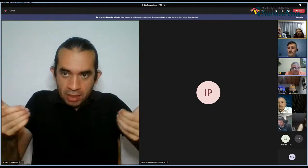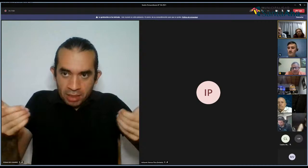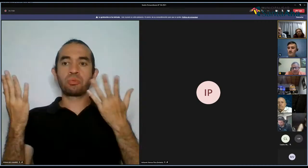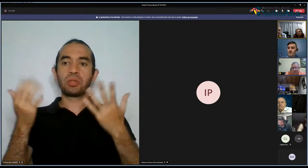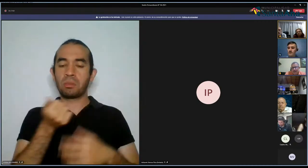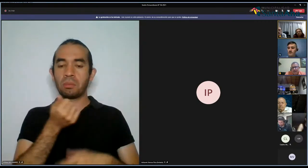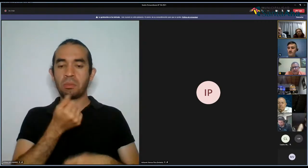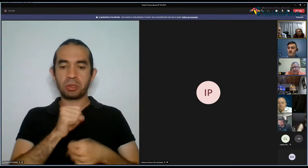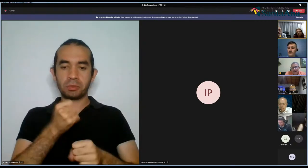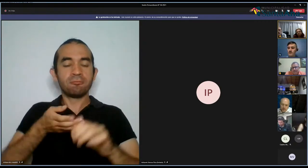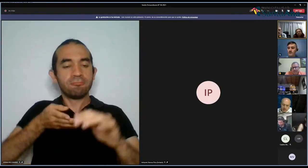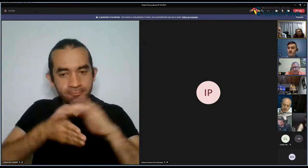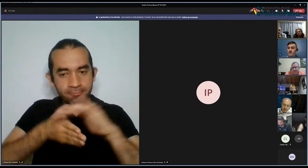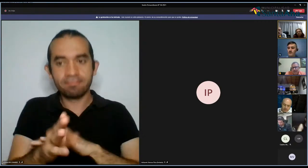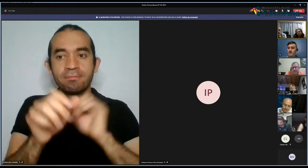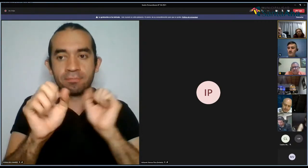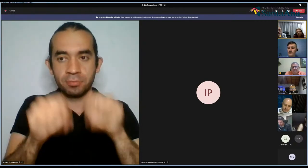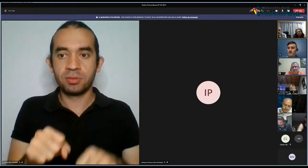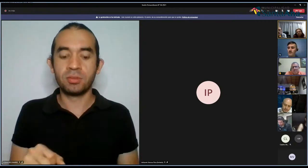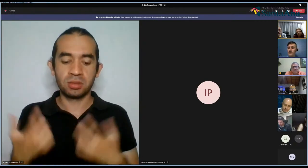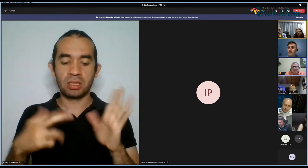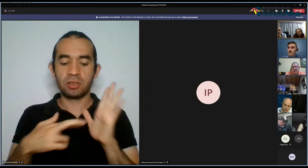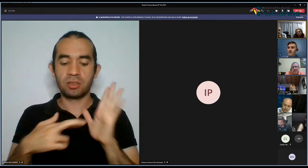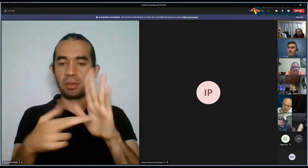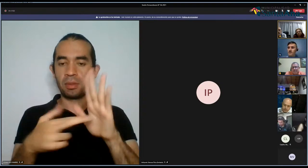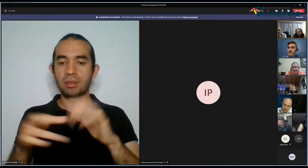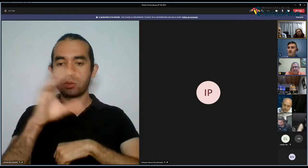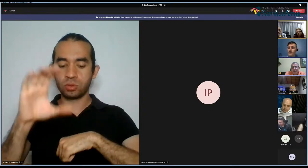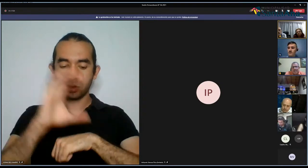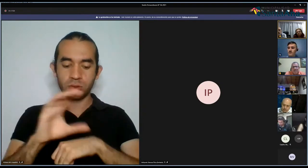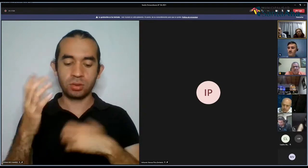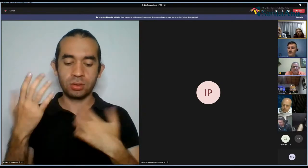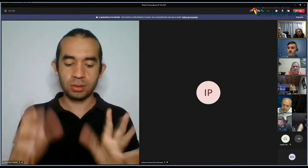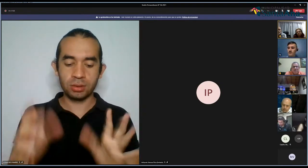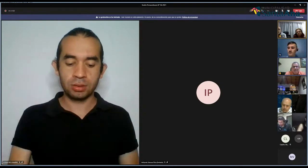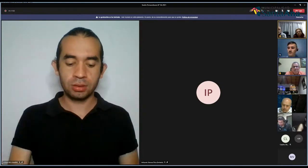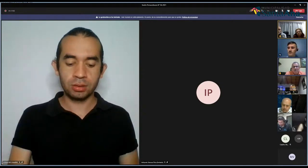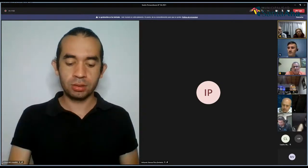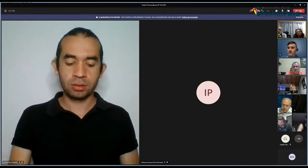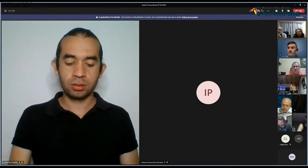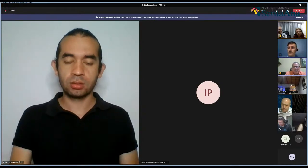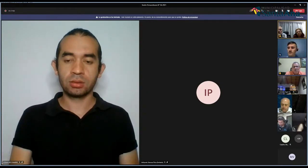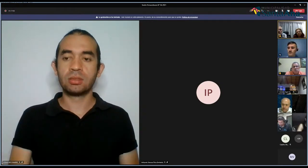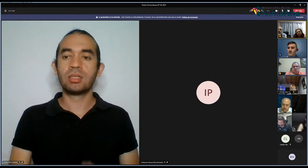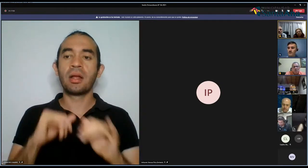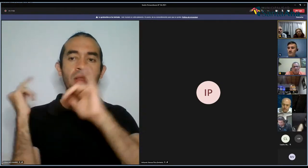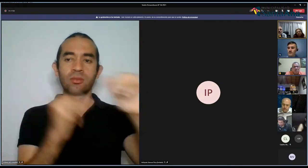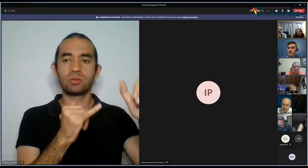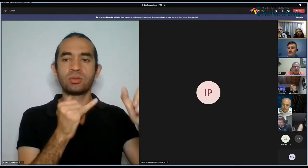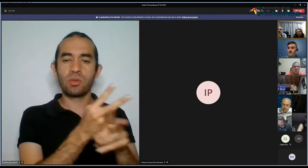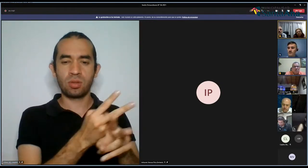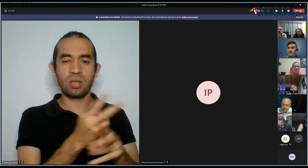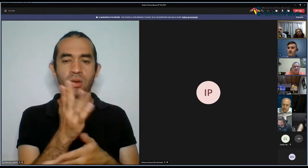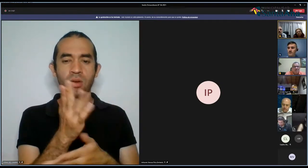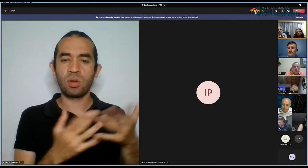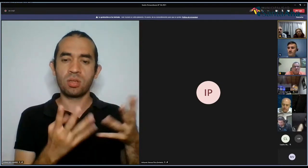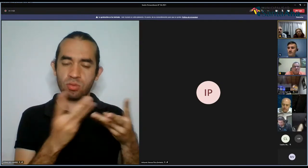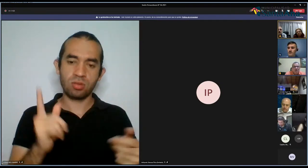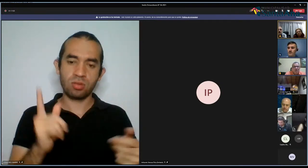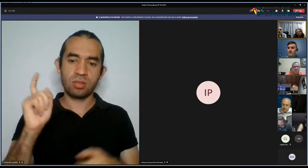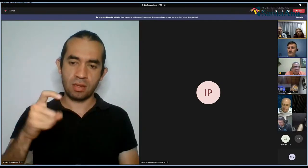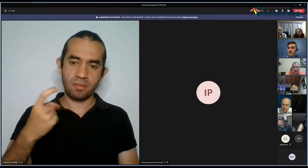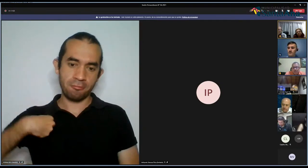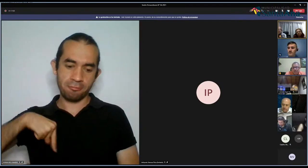hasta representantes de este consejo han presentado denuncias a la auditoría por soluciones que tuvimos que hacer nosotros